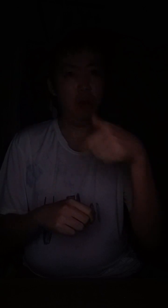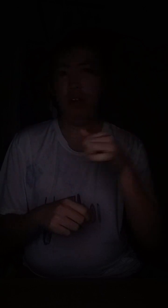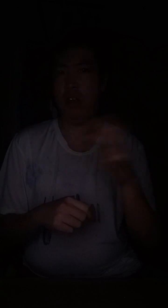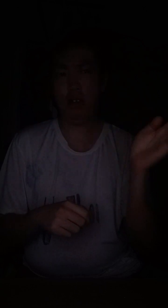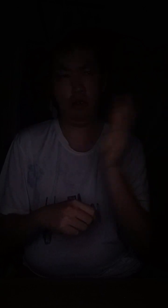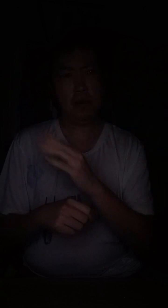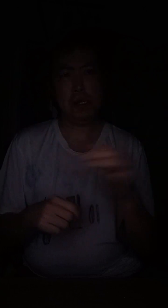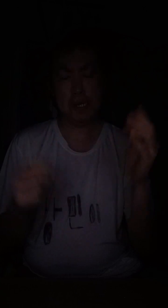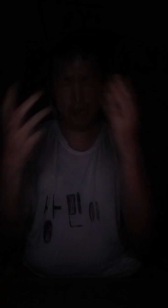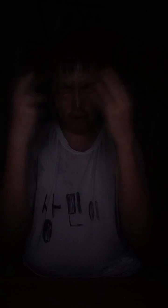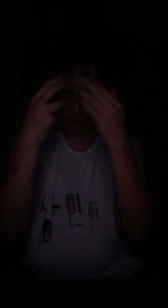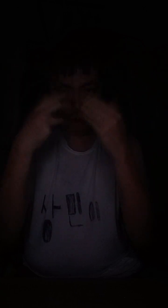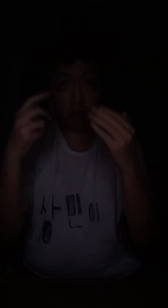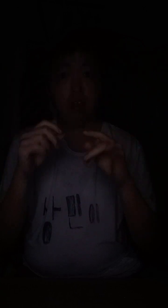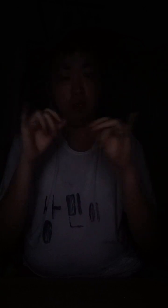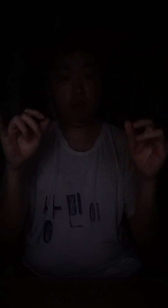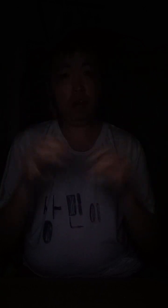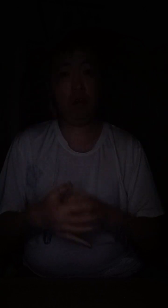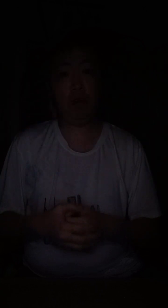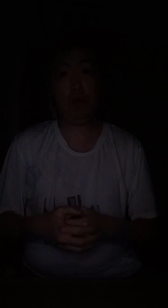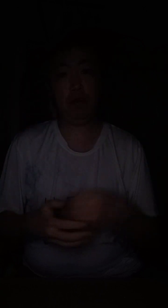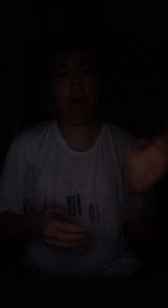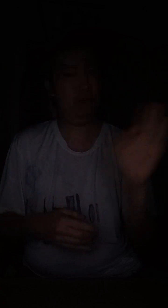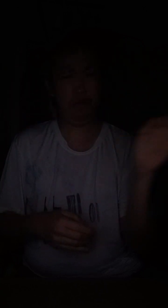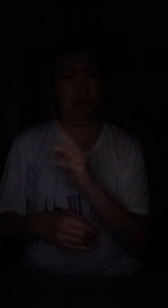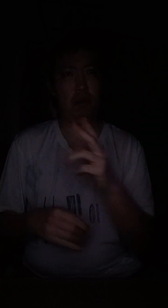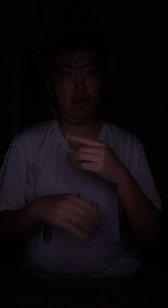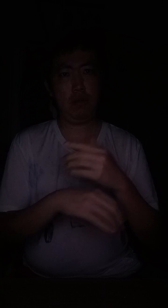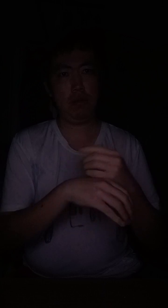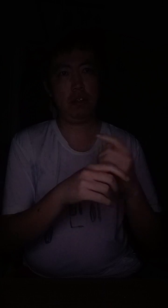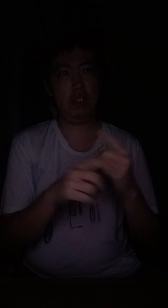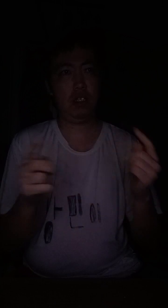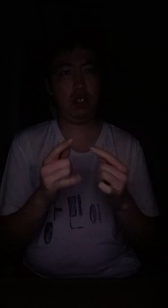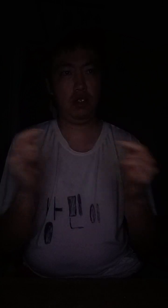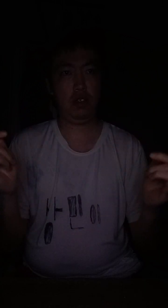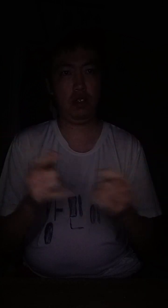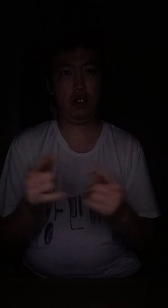않는 어두컴컴한 곳에 있거나 출입문이 닫히지 않아 무늬만 따로인 경우도 적지 않습니다.